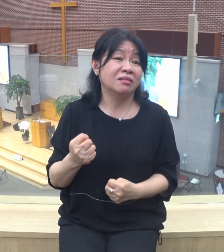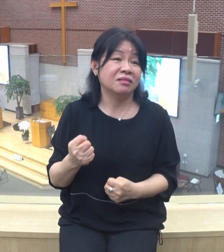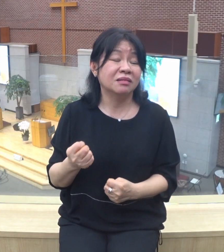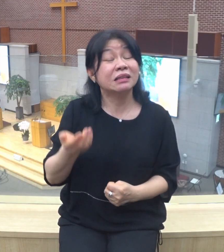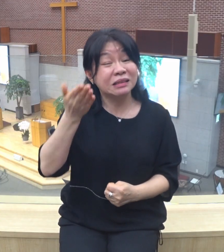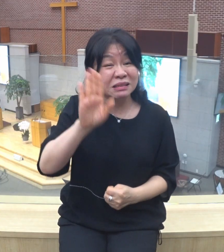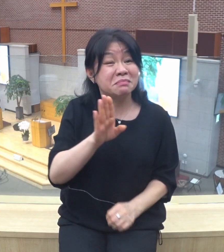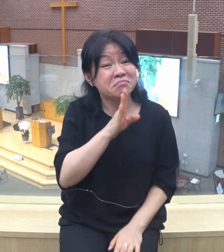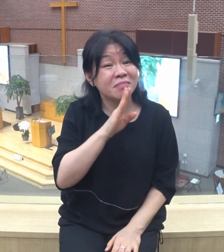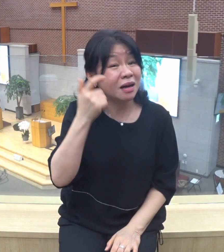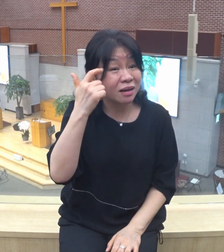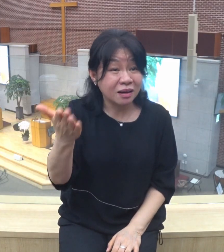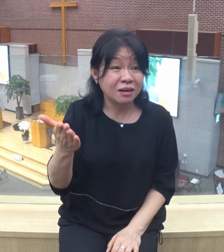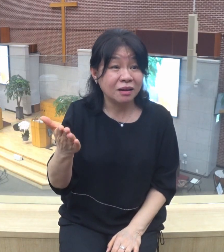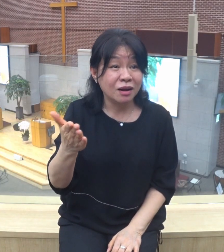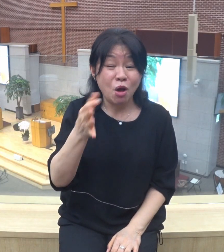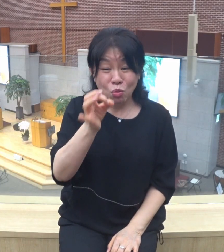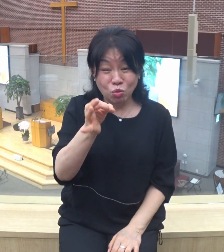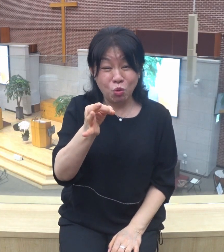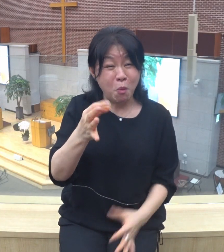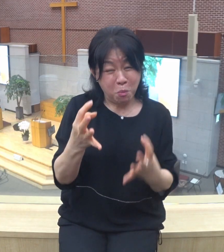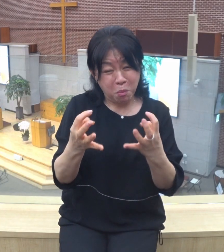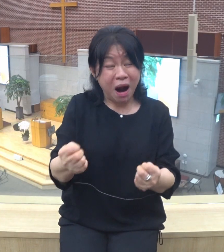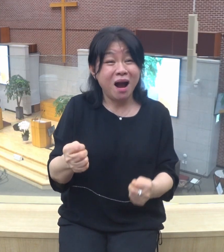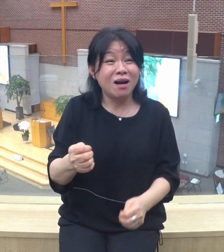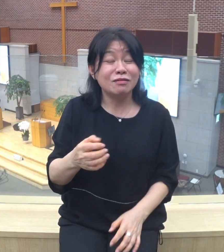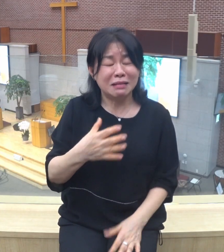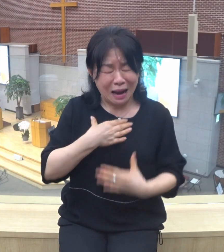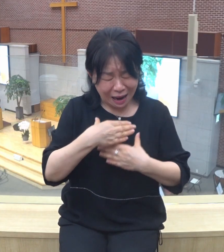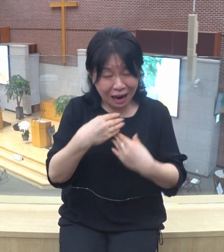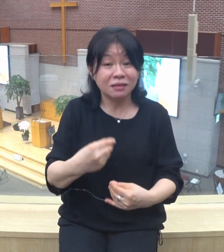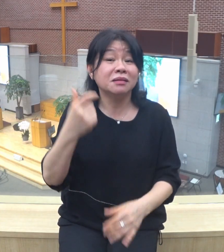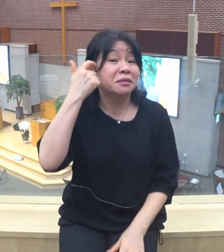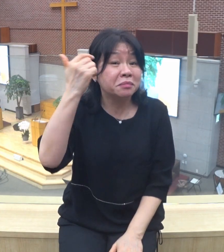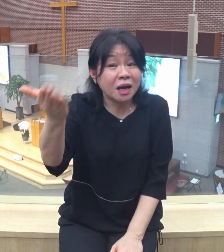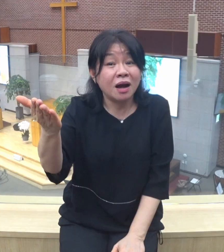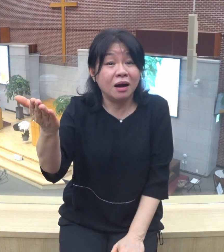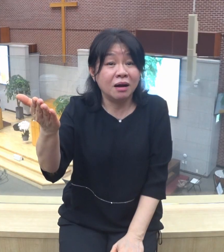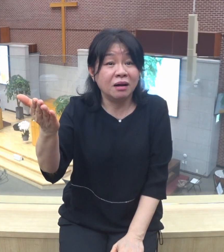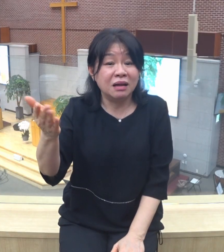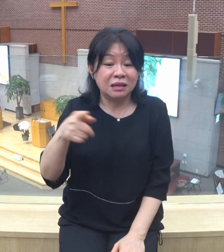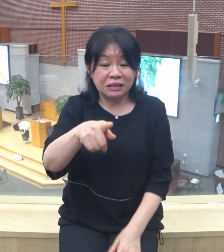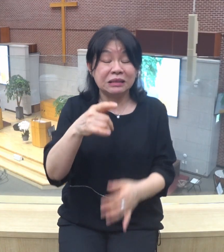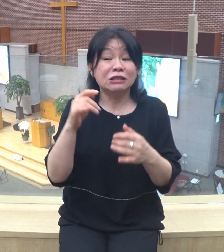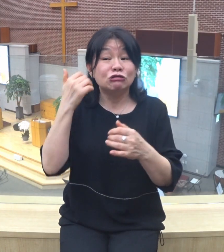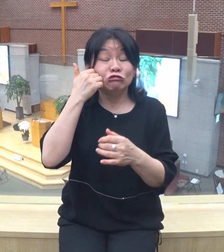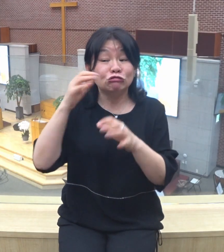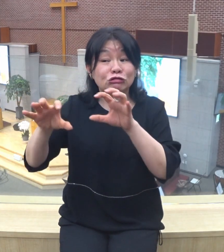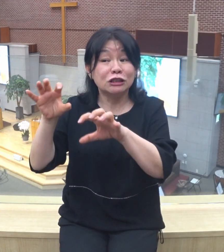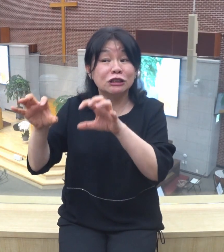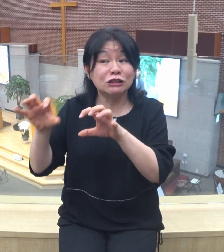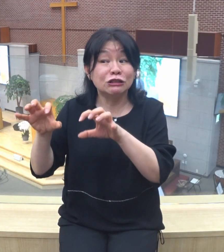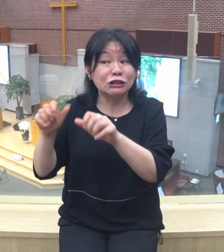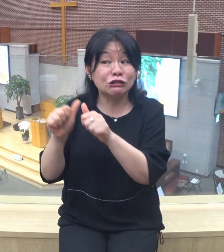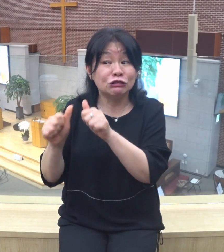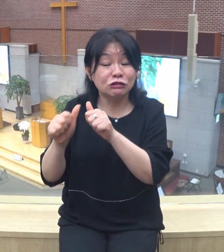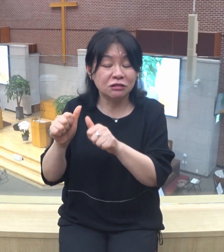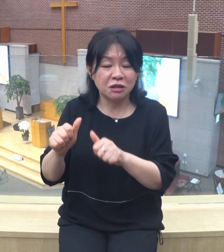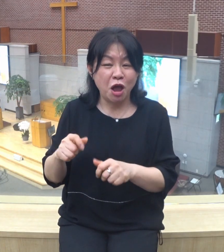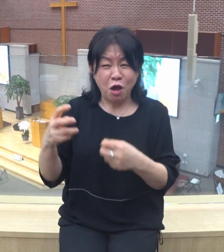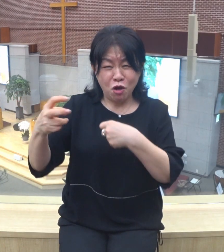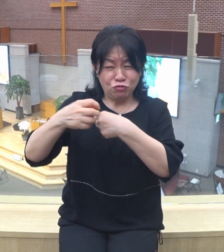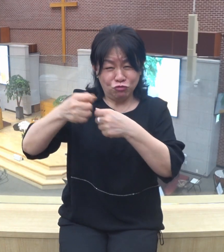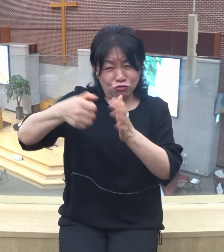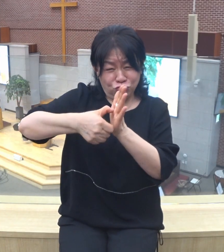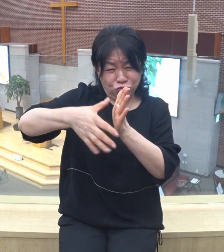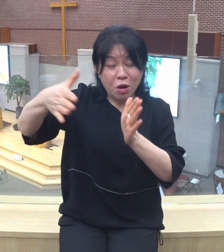그러나 과연 그럴까요? 돈이 있다고 반드시 안전한 건 아닙니다. 제 주인 중에 굉장히 유명한